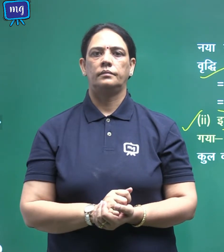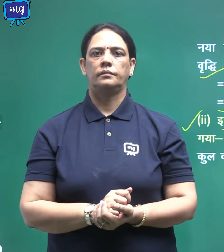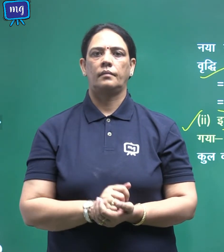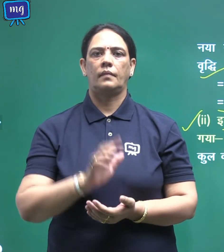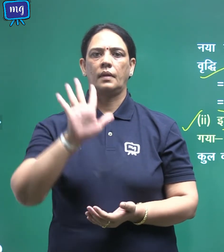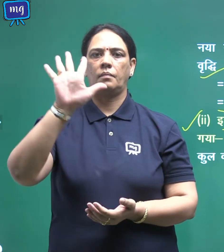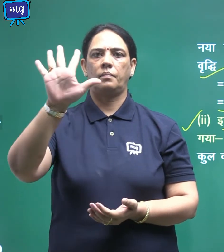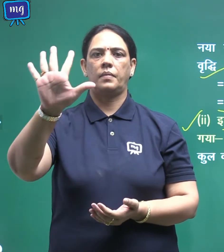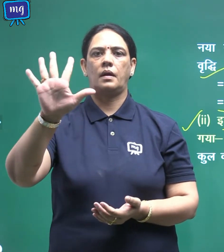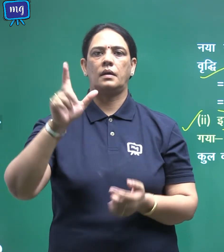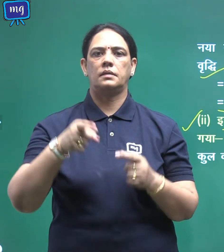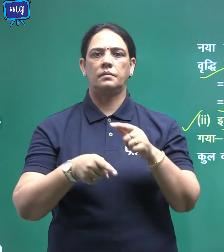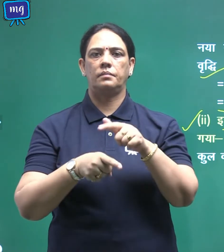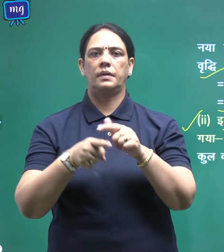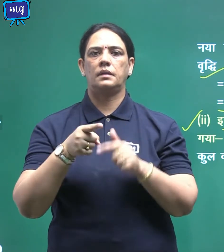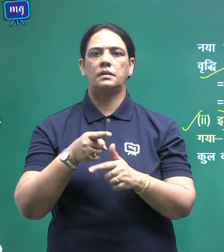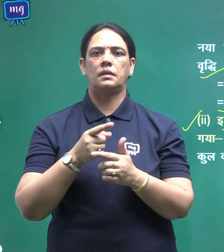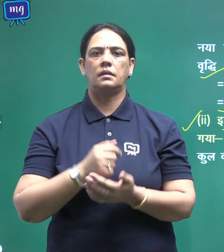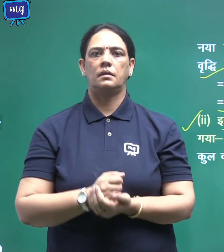5%